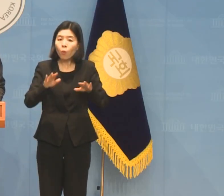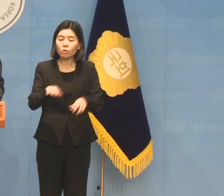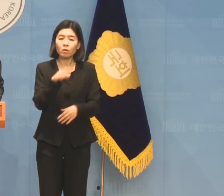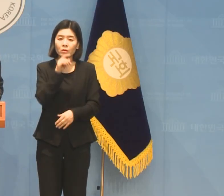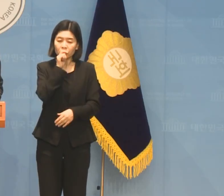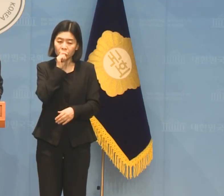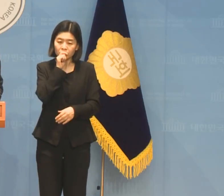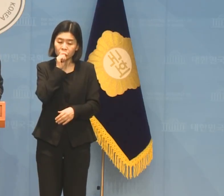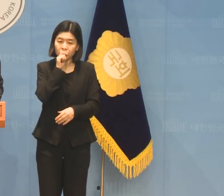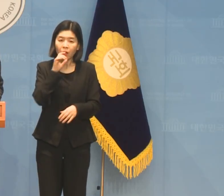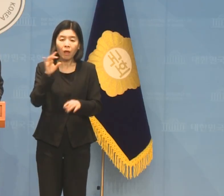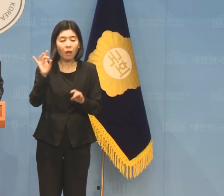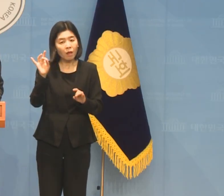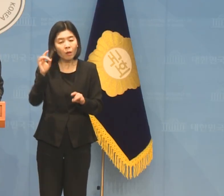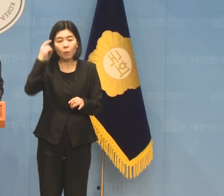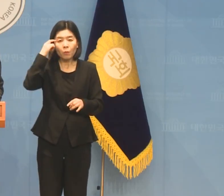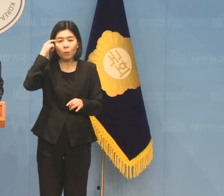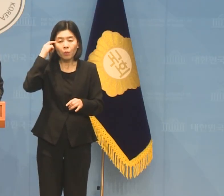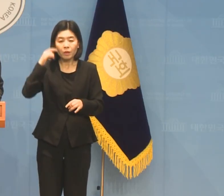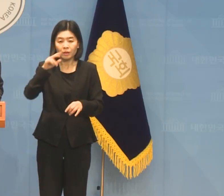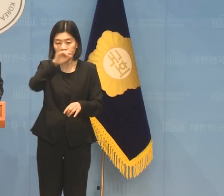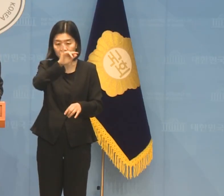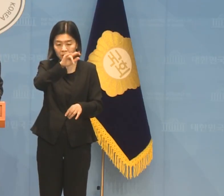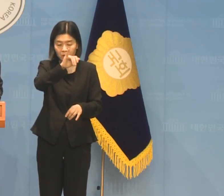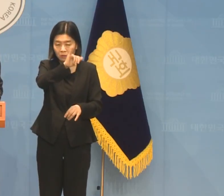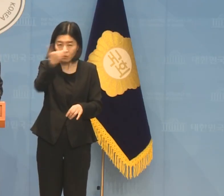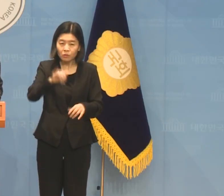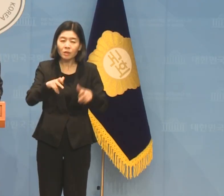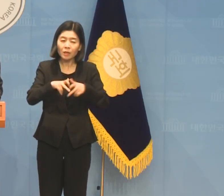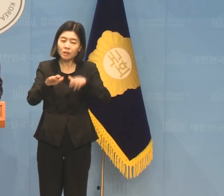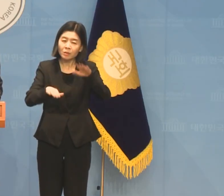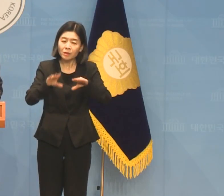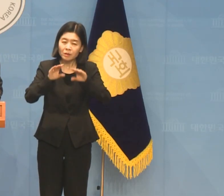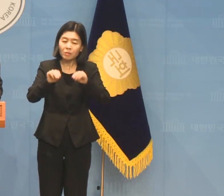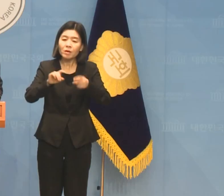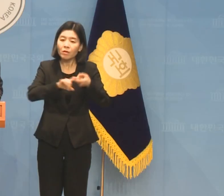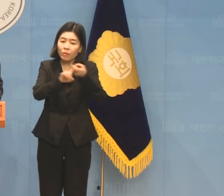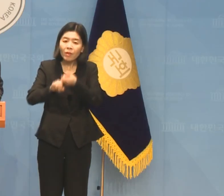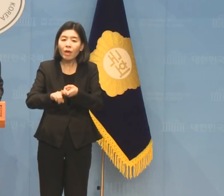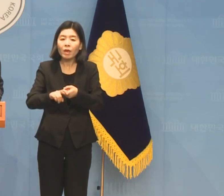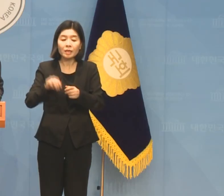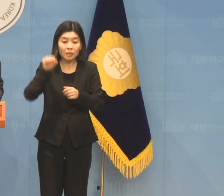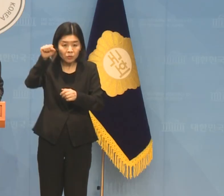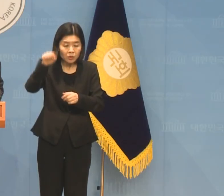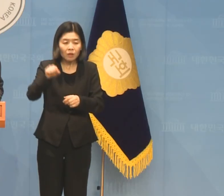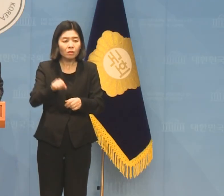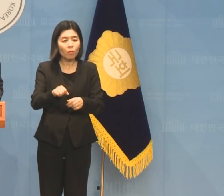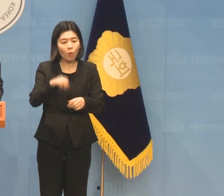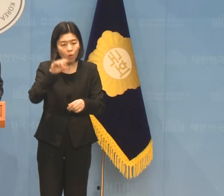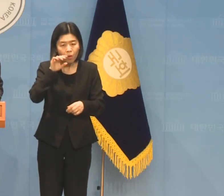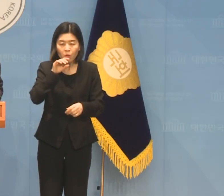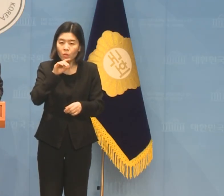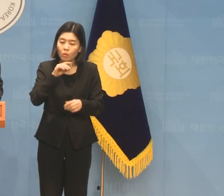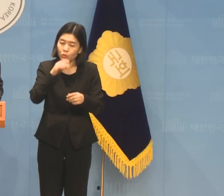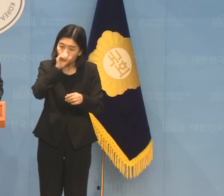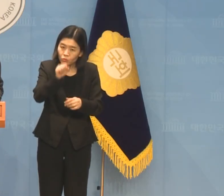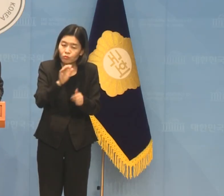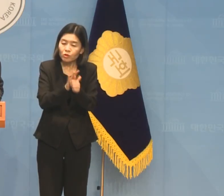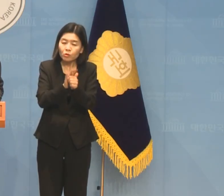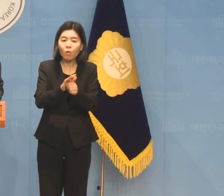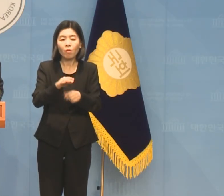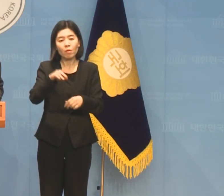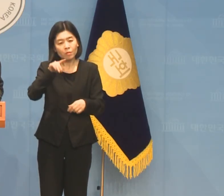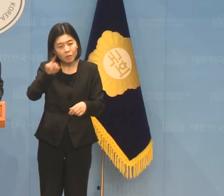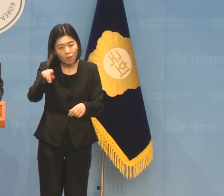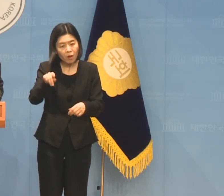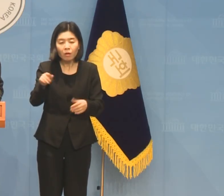없습니다. 전장현을 두둔하는 말도 비판하는 말도 없습니다. 출근길 시민들이 고통받는 현실